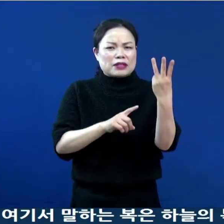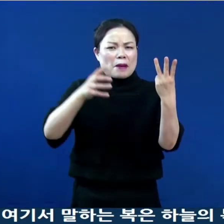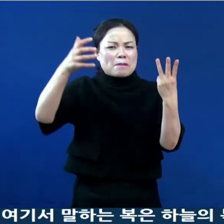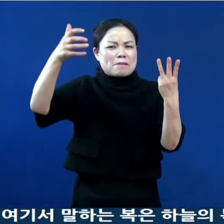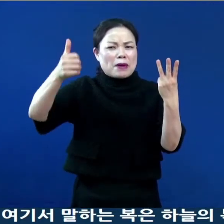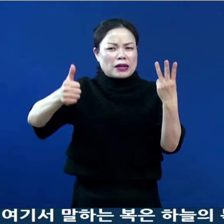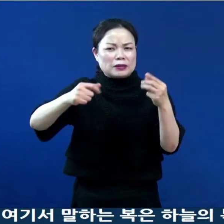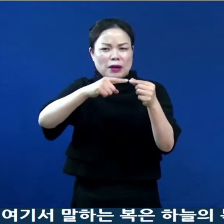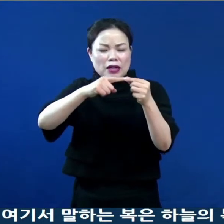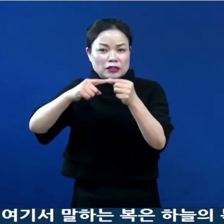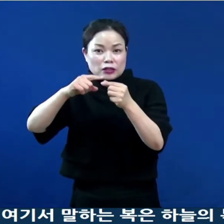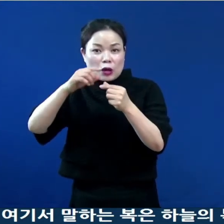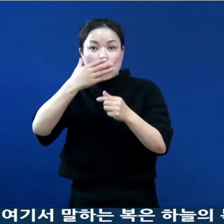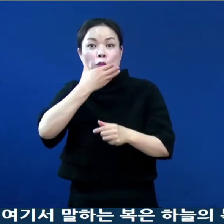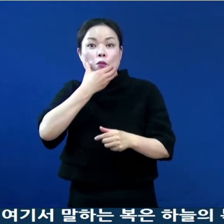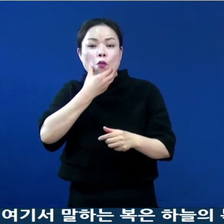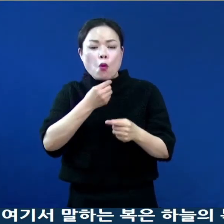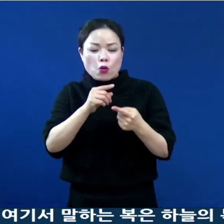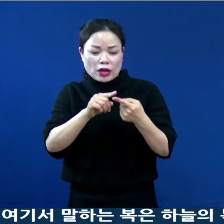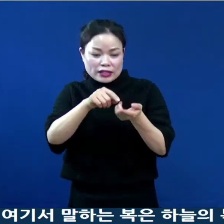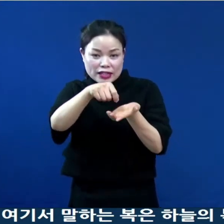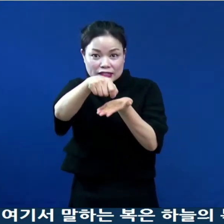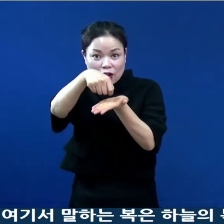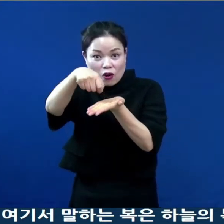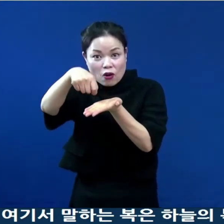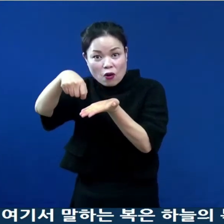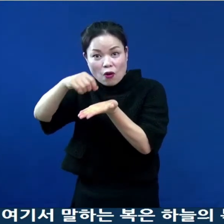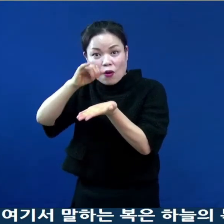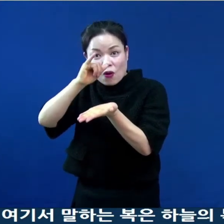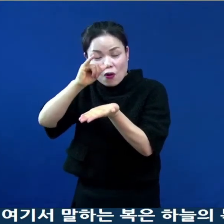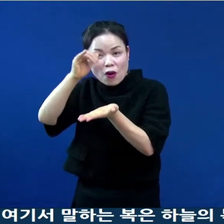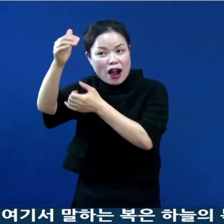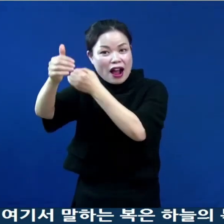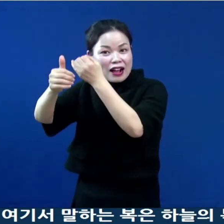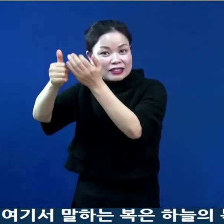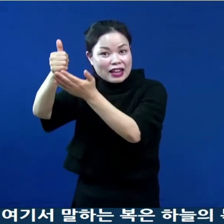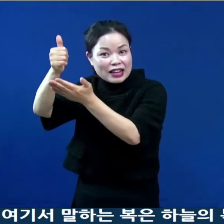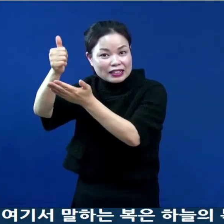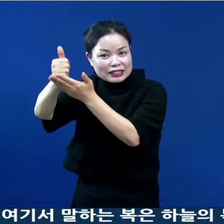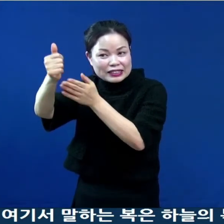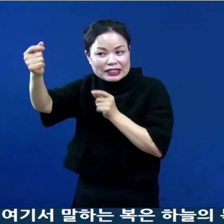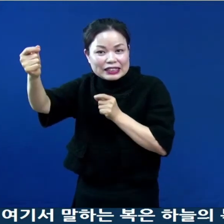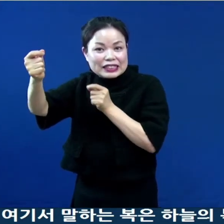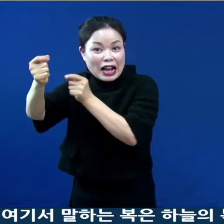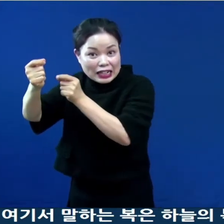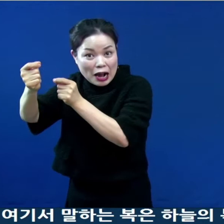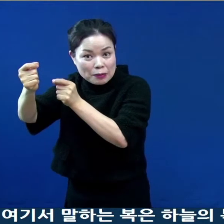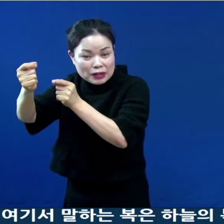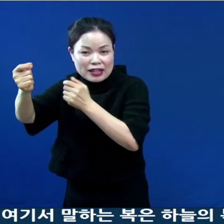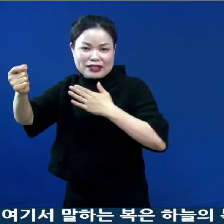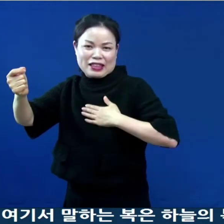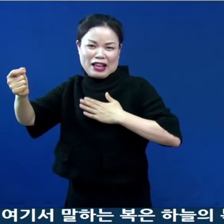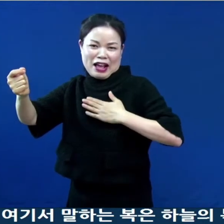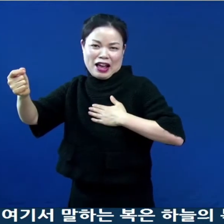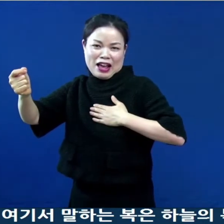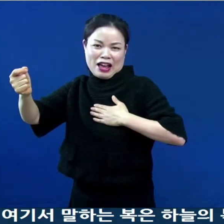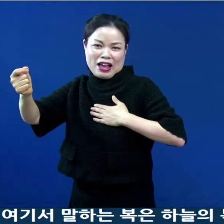마지막 절에 복에 대해서 기록이 되어 있습니다. 하나님께 가까이 함이